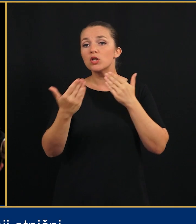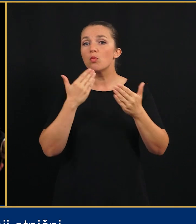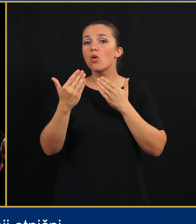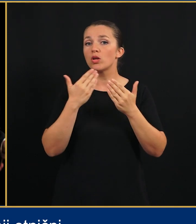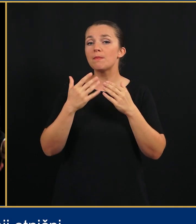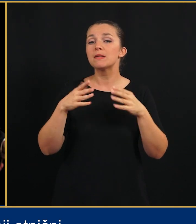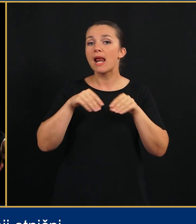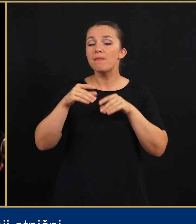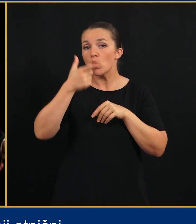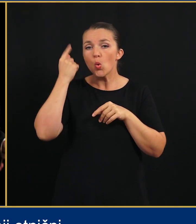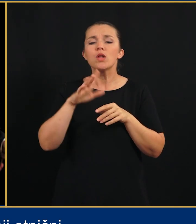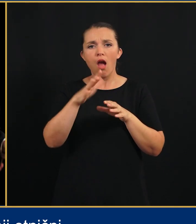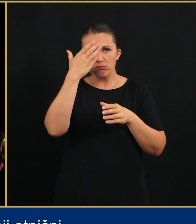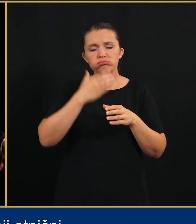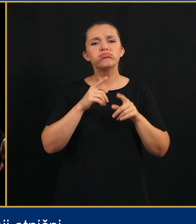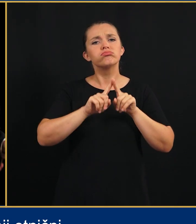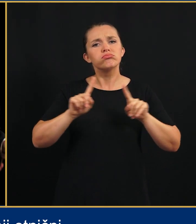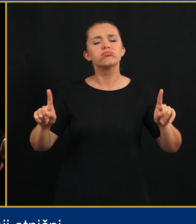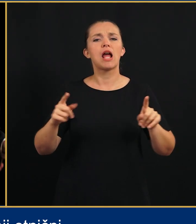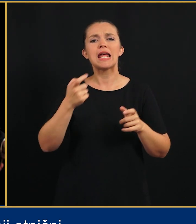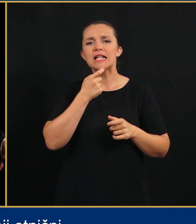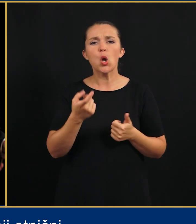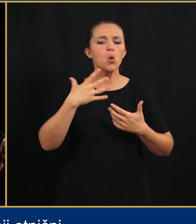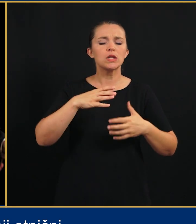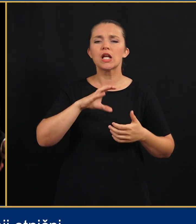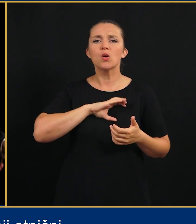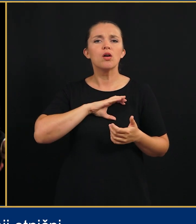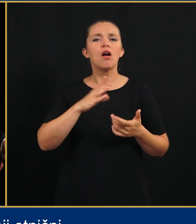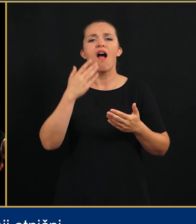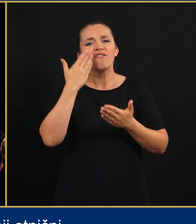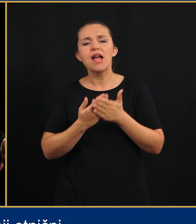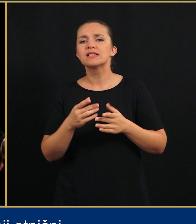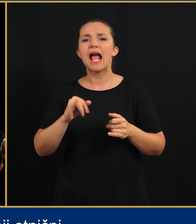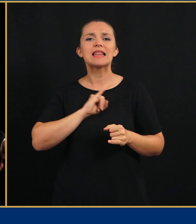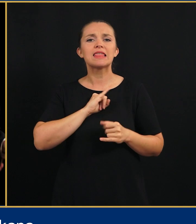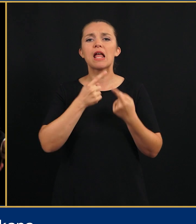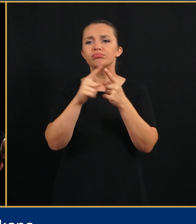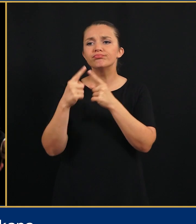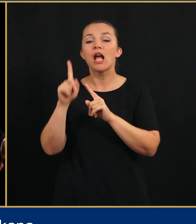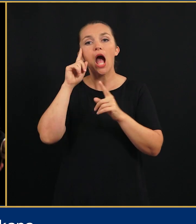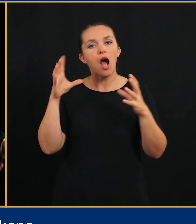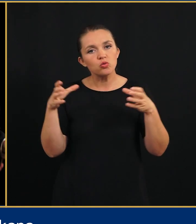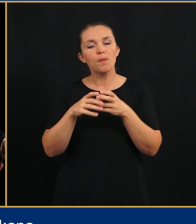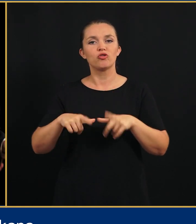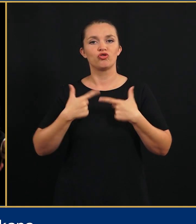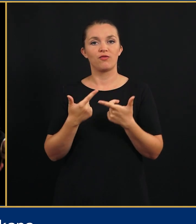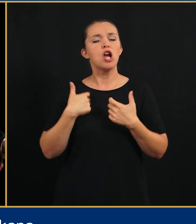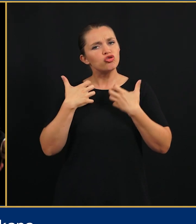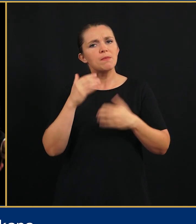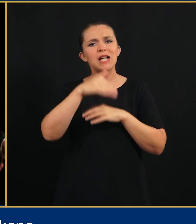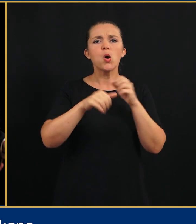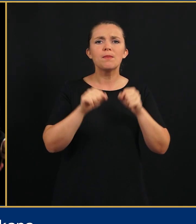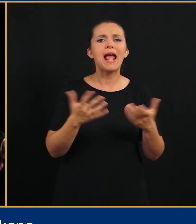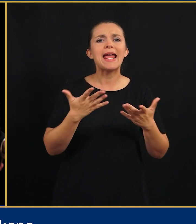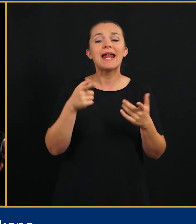sicer razlikujejo po svoji etnični, jezikovni ali verski identiteti. Želim si Zahodnega Balkana,